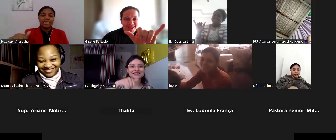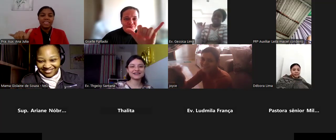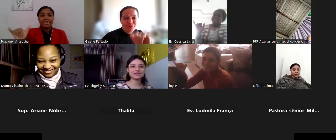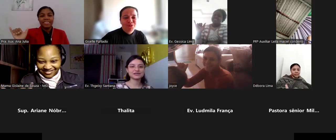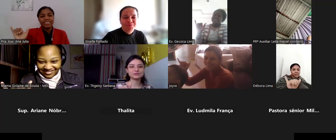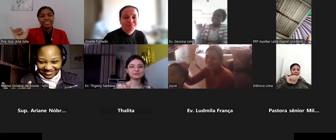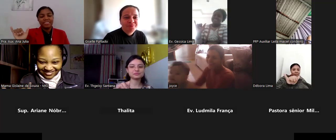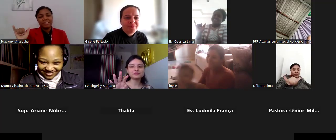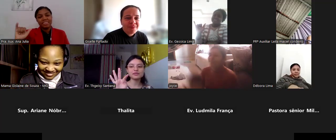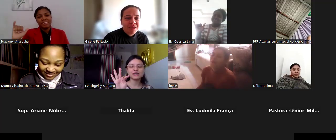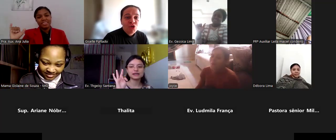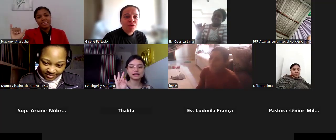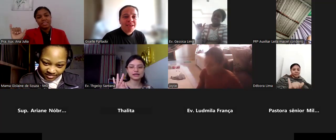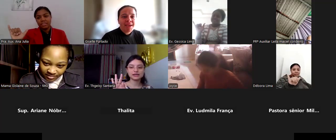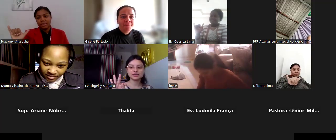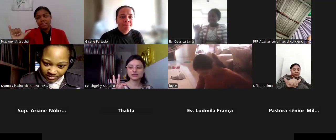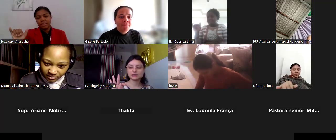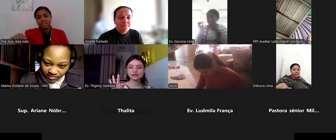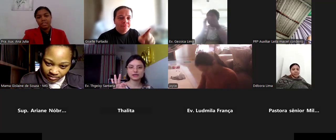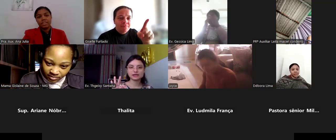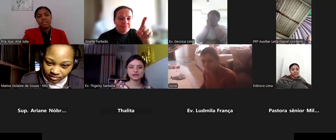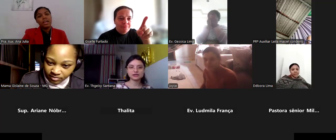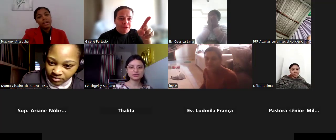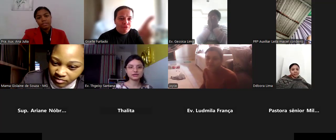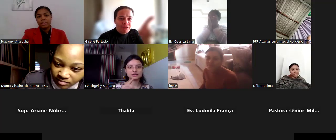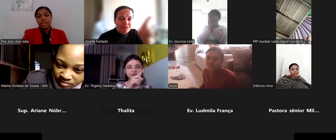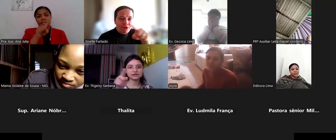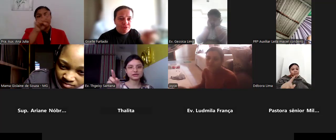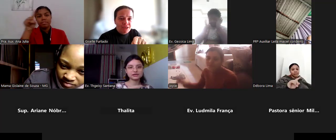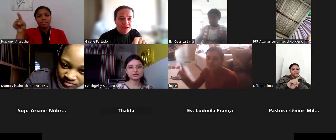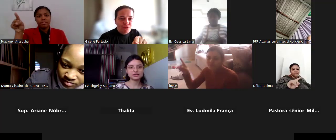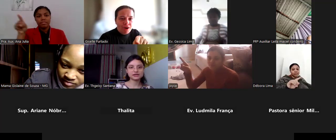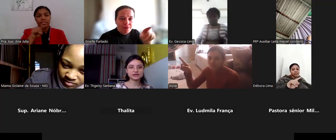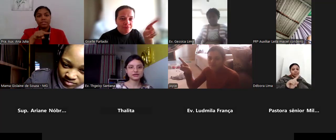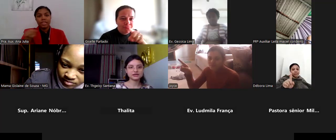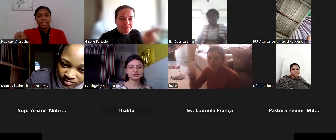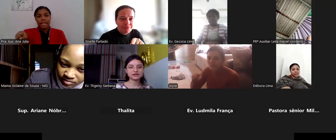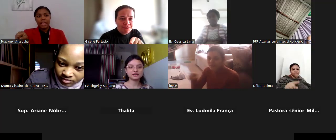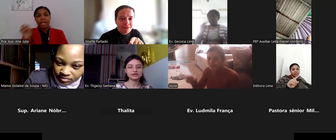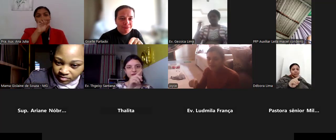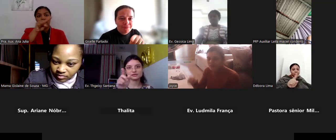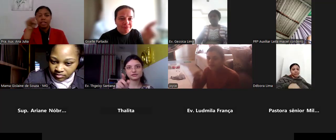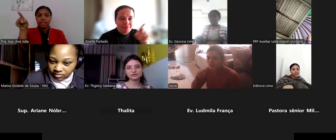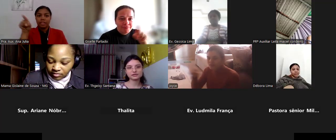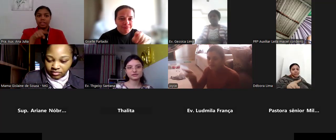Y. E o Z, eu vou desenhar o Z no ar. Z.